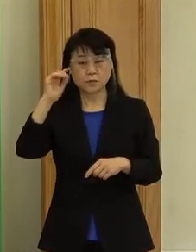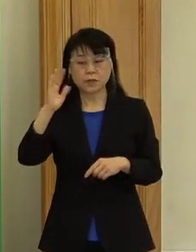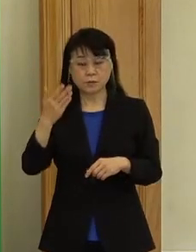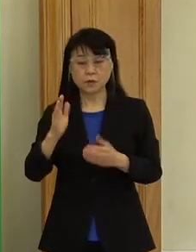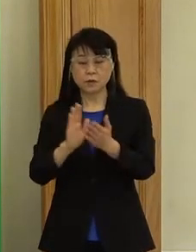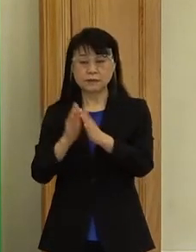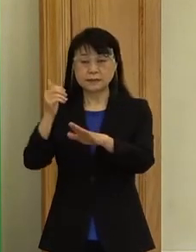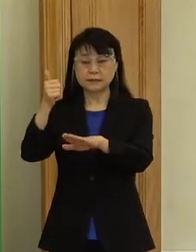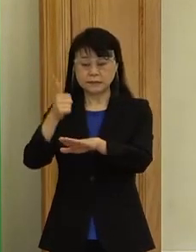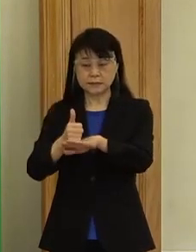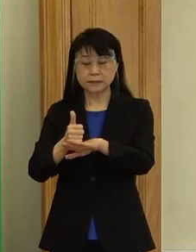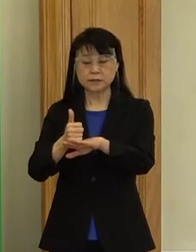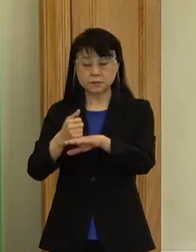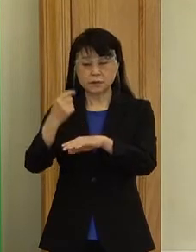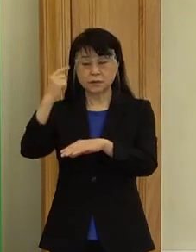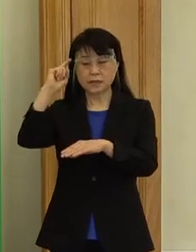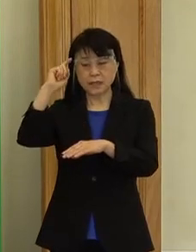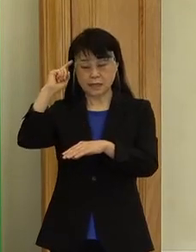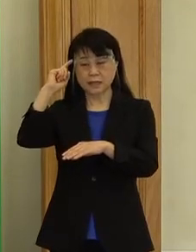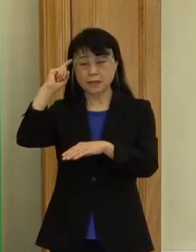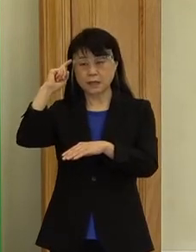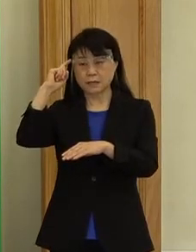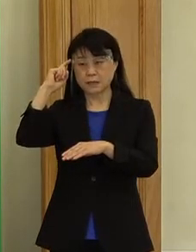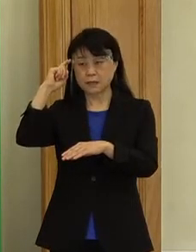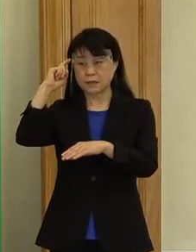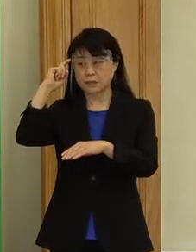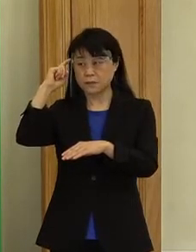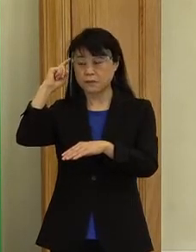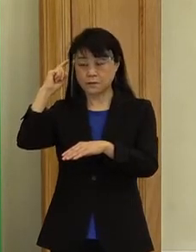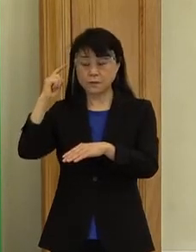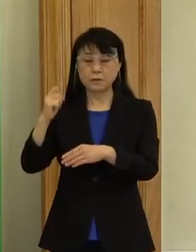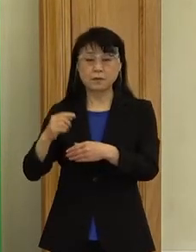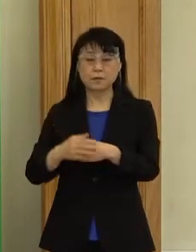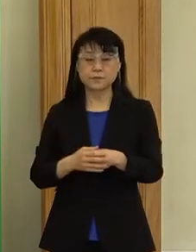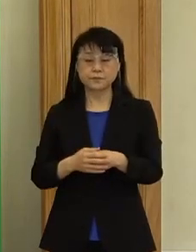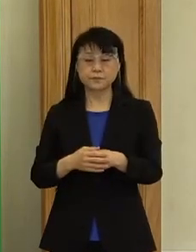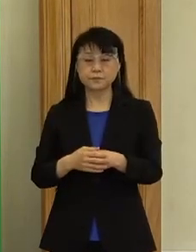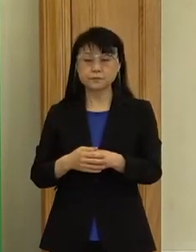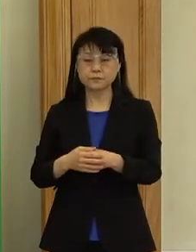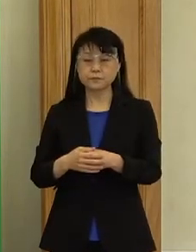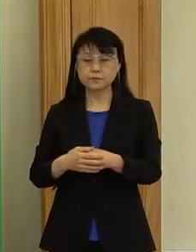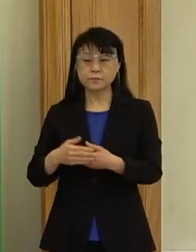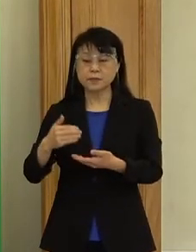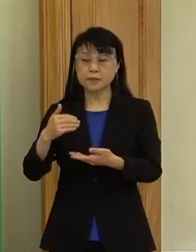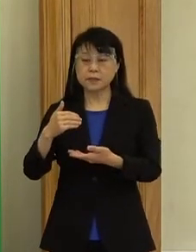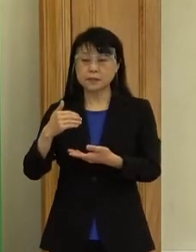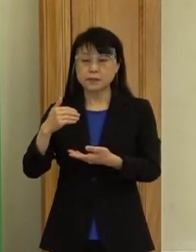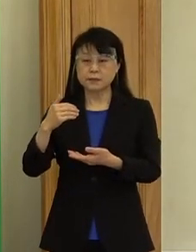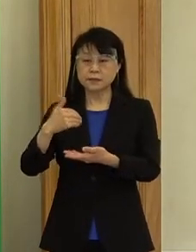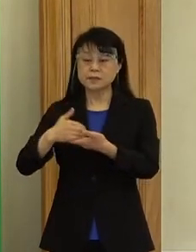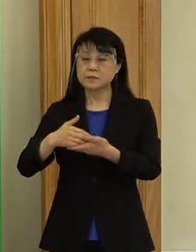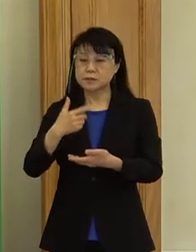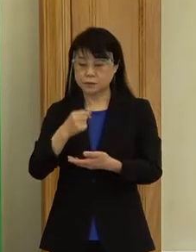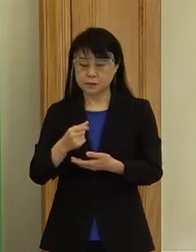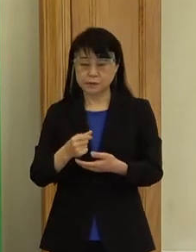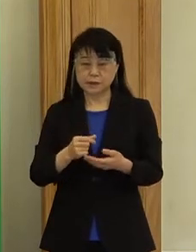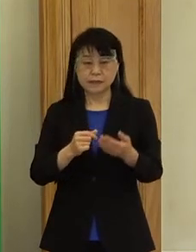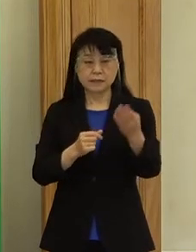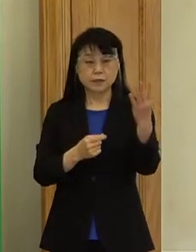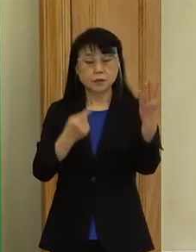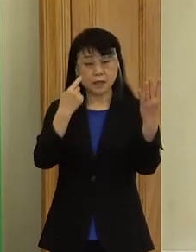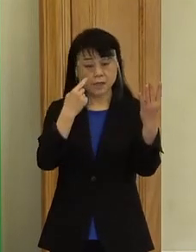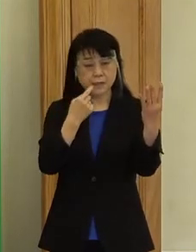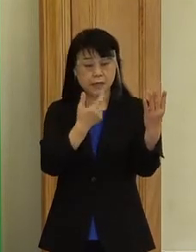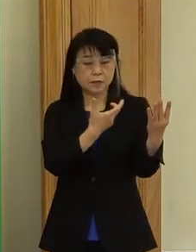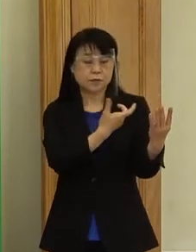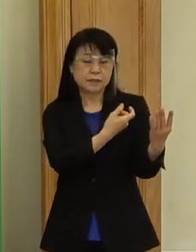それちょっとストレートにはお答えされてなかったようにちょっと聞こえましたので、改めて知事としてはその4回目接種というものがその医療